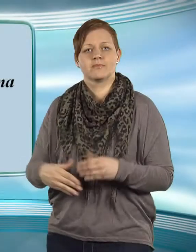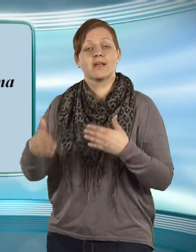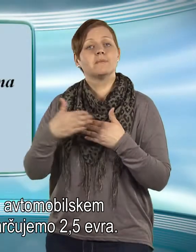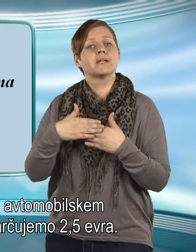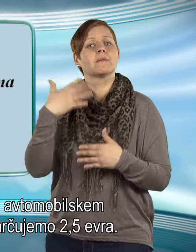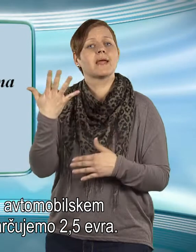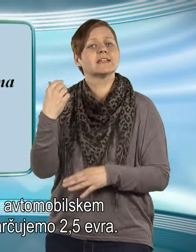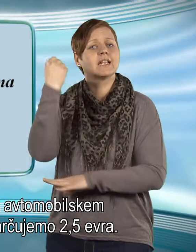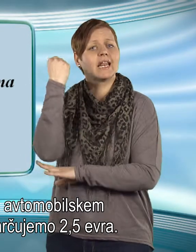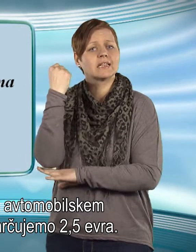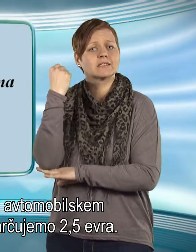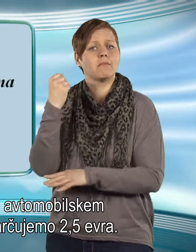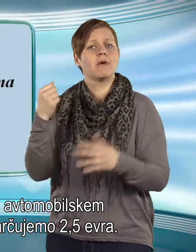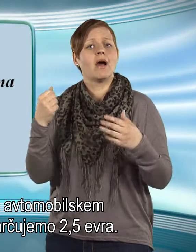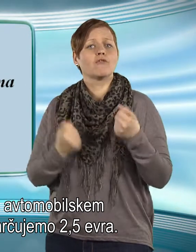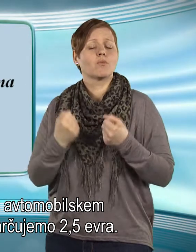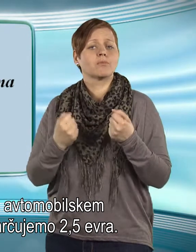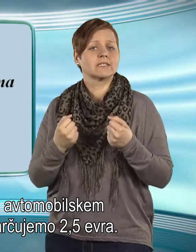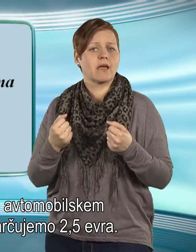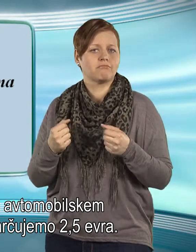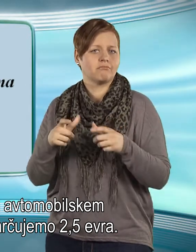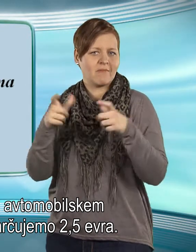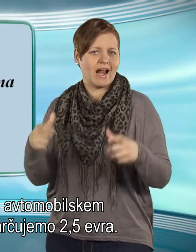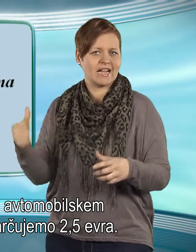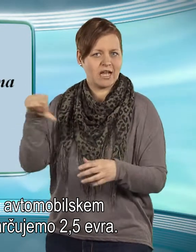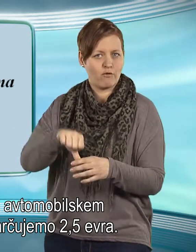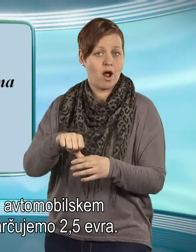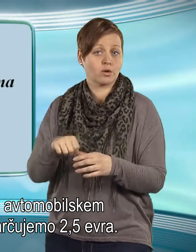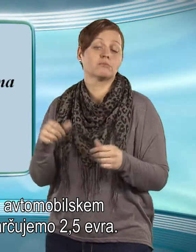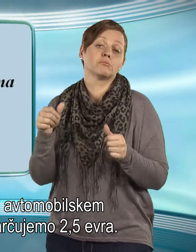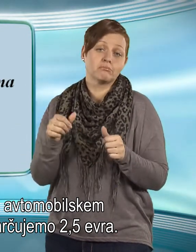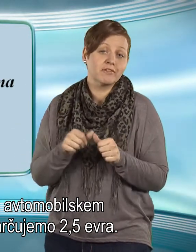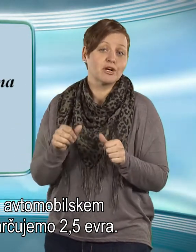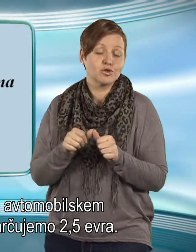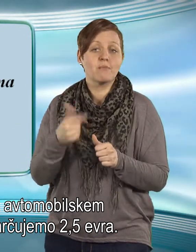Pri 50-litrskem avtomobilskem rezervoarju privarčujemo 2,5 evra.